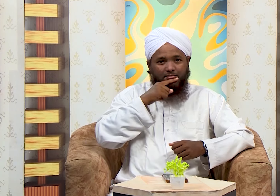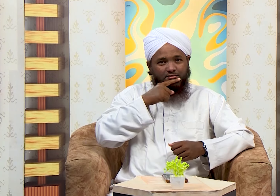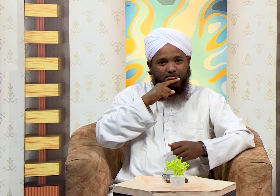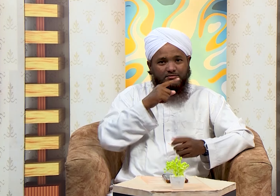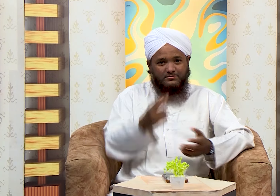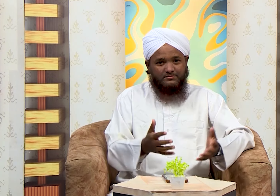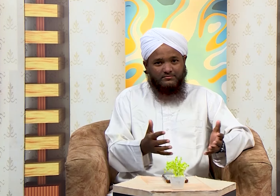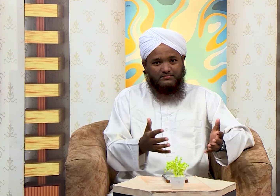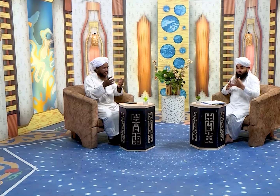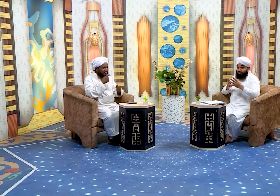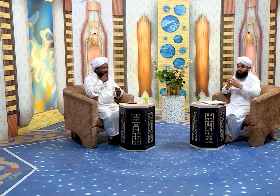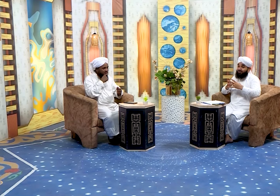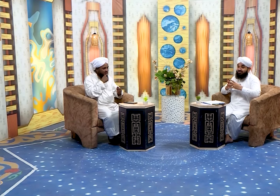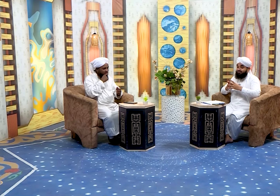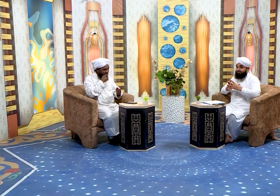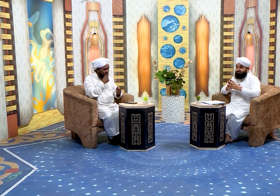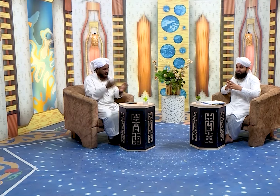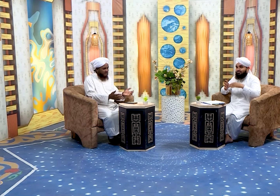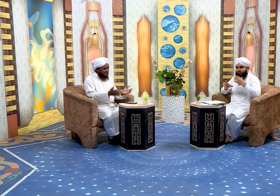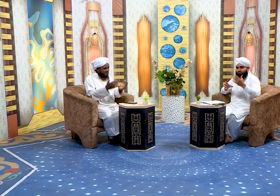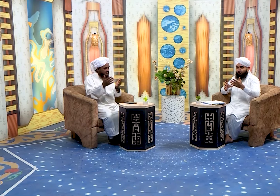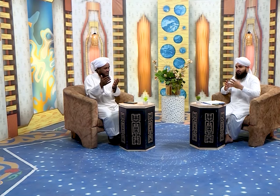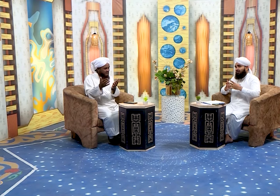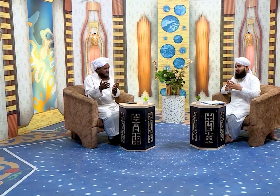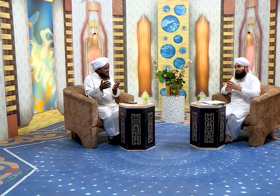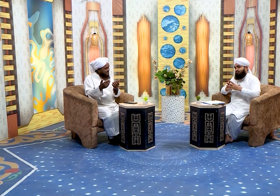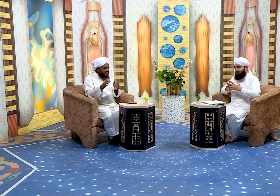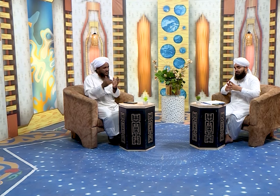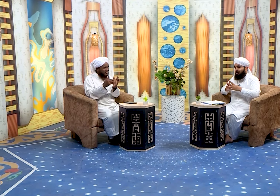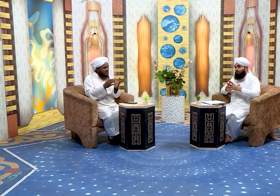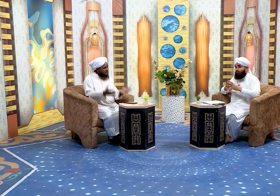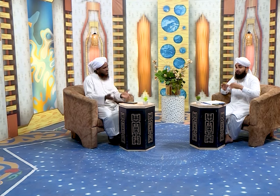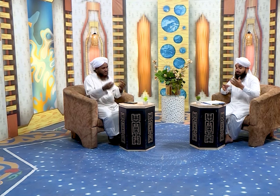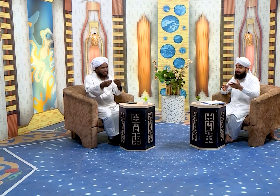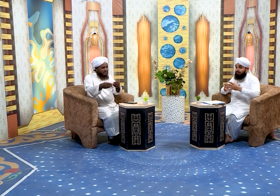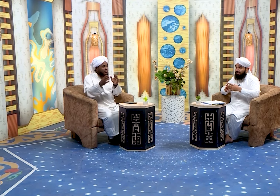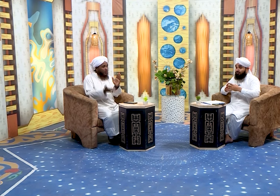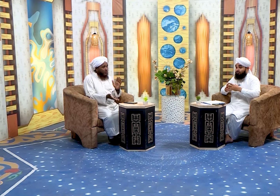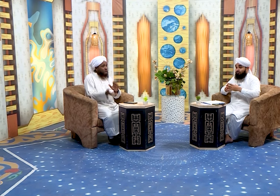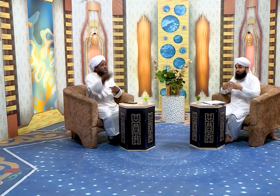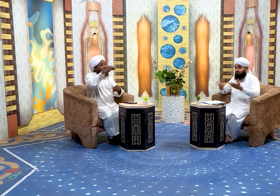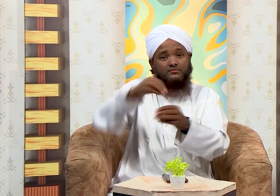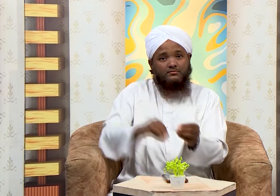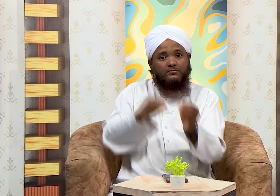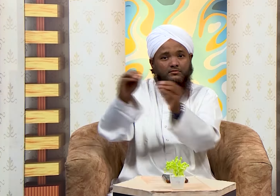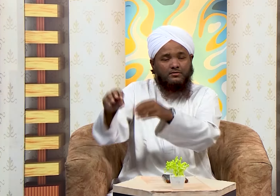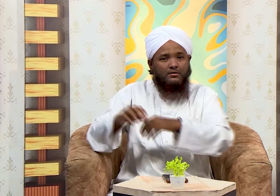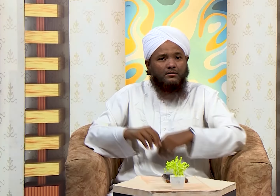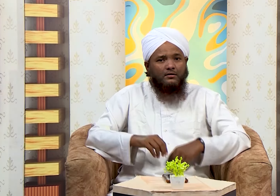رضی اللہ تعالیٰ عنہ نے وہ خجورے دی وہ خجورے اسے دیں اور زیادہ دیں تو پوچھا کہ یہ زیادہ